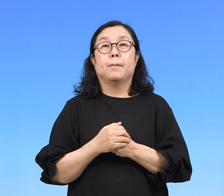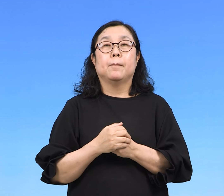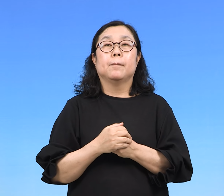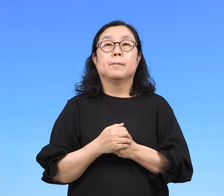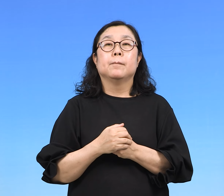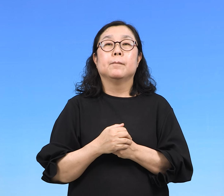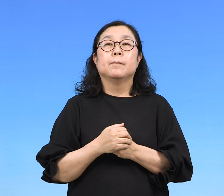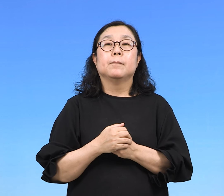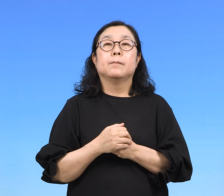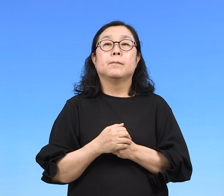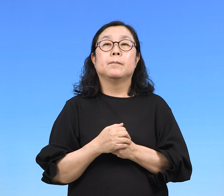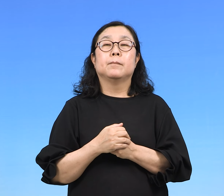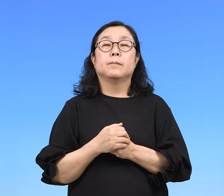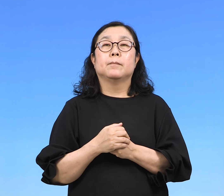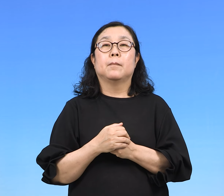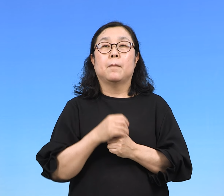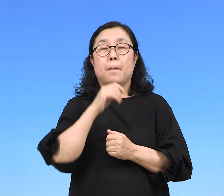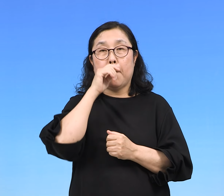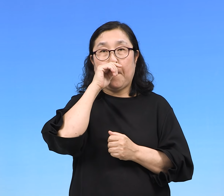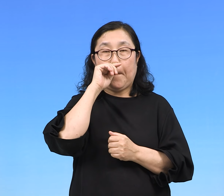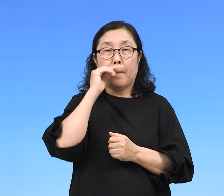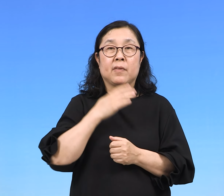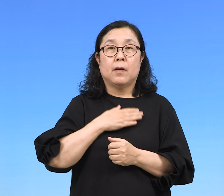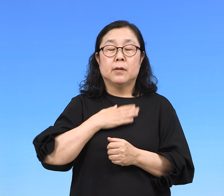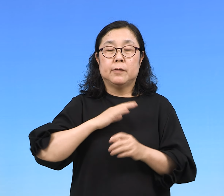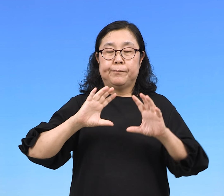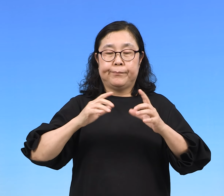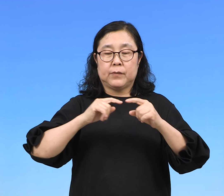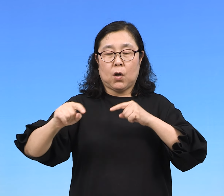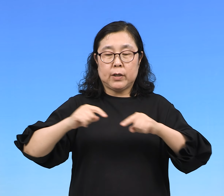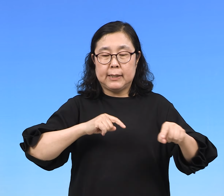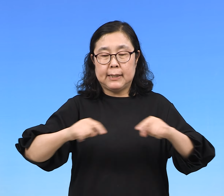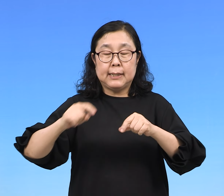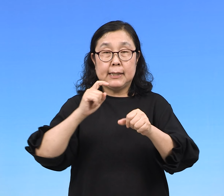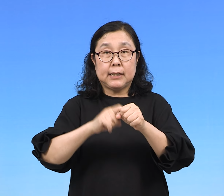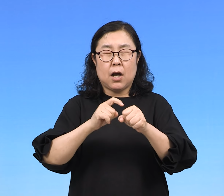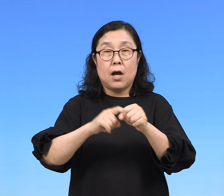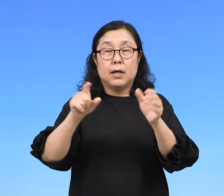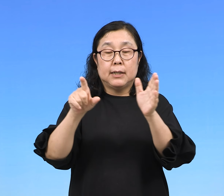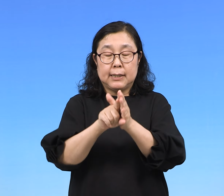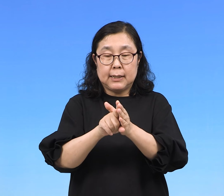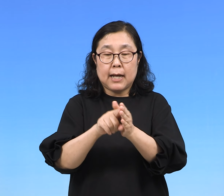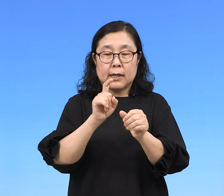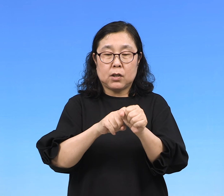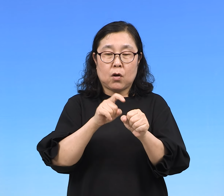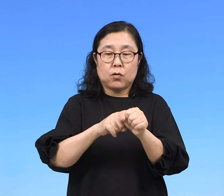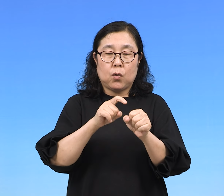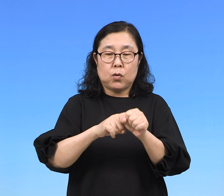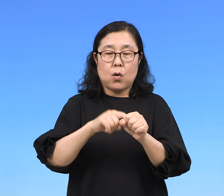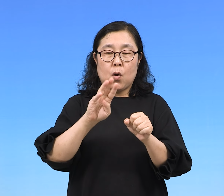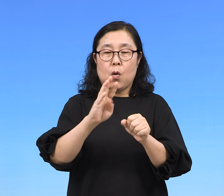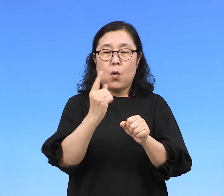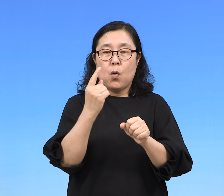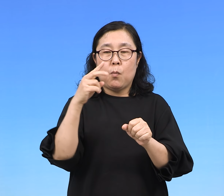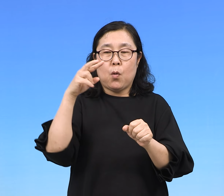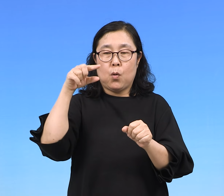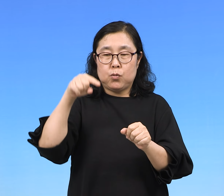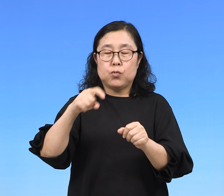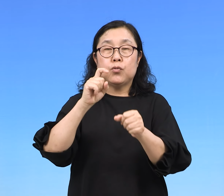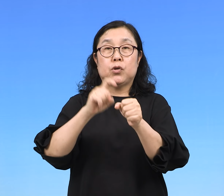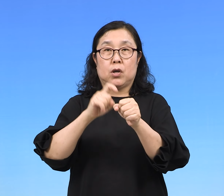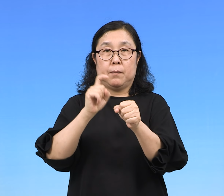똑같은 이치로 저는 정치적으로나 또 신앙적으로나 저는 보수적인 사람이거든요. 이런 거